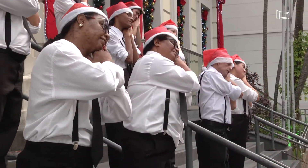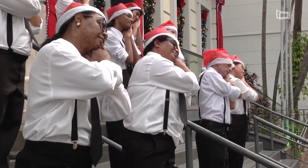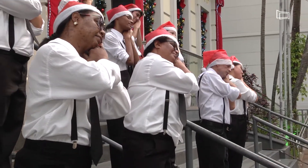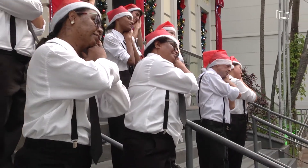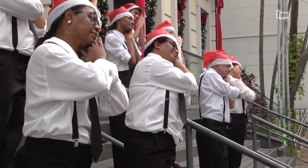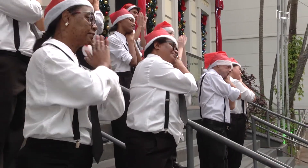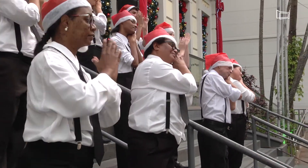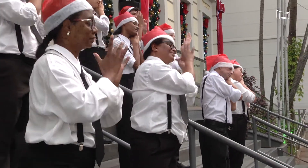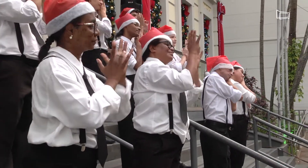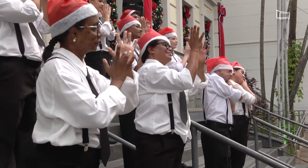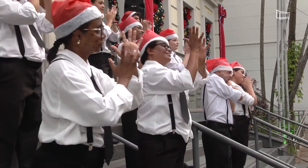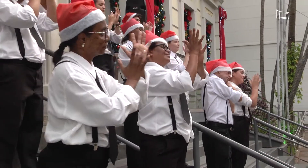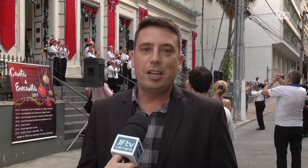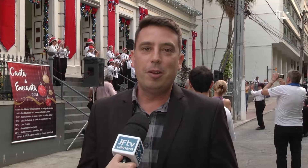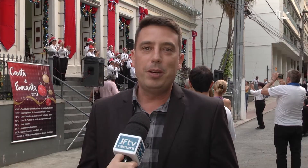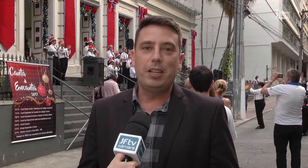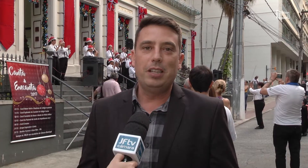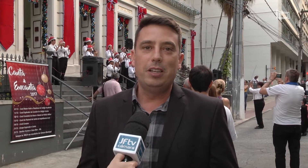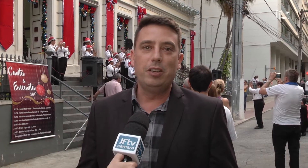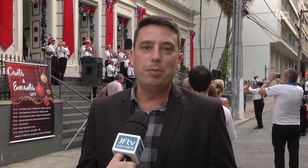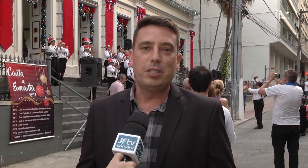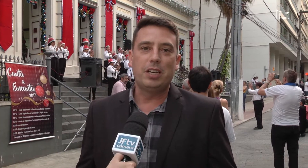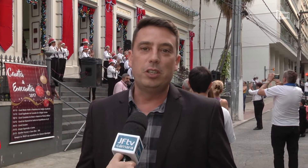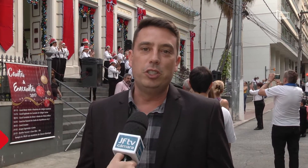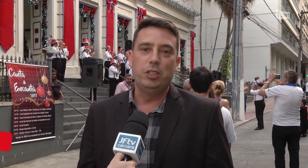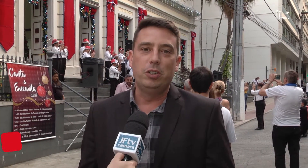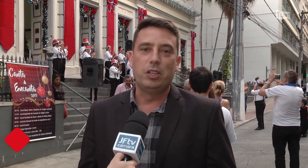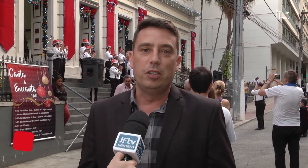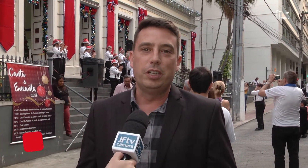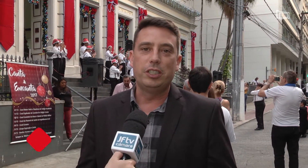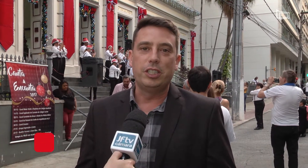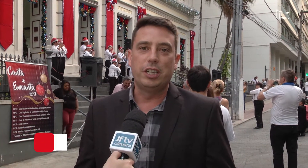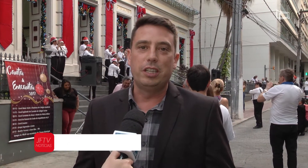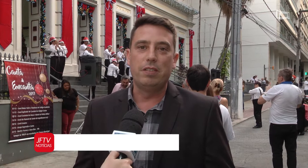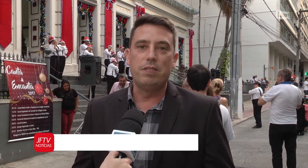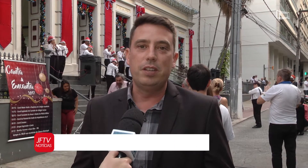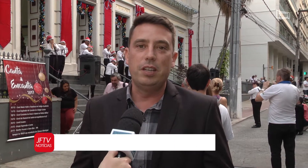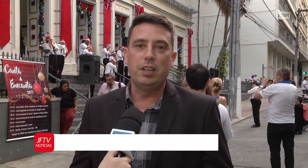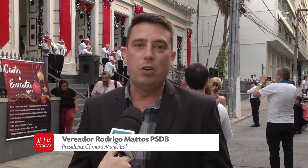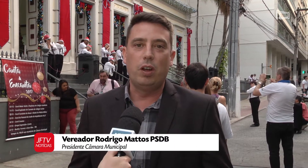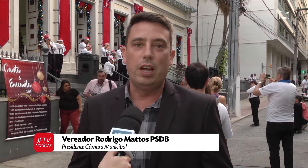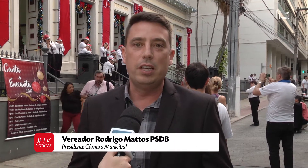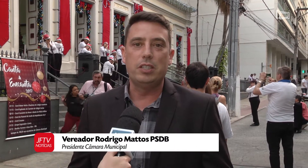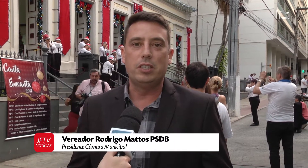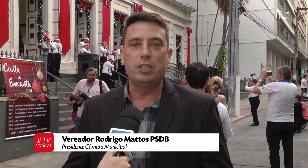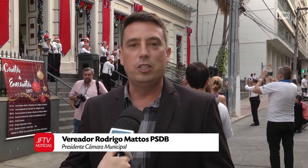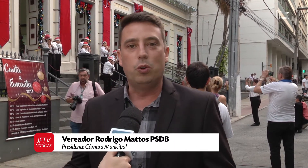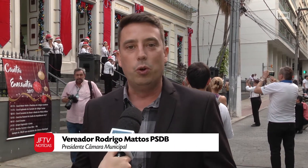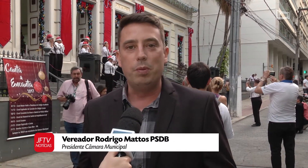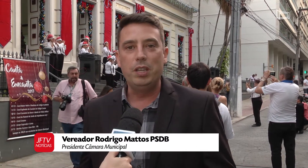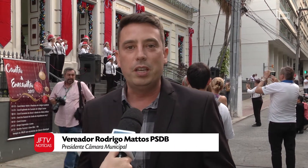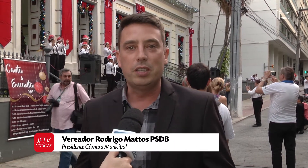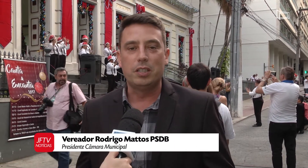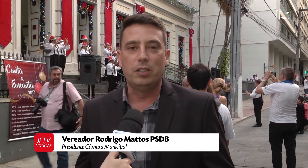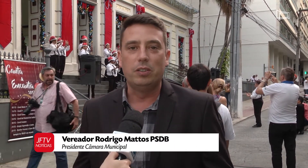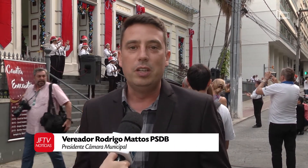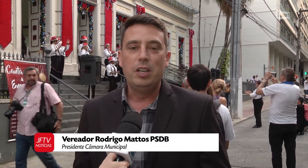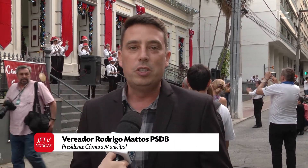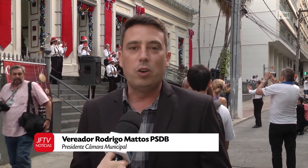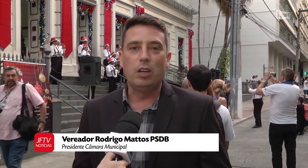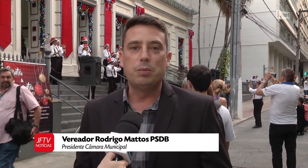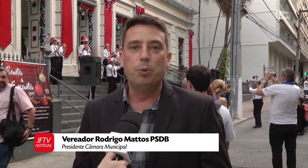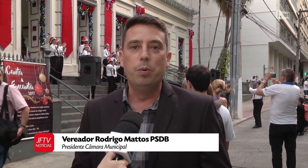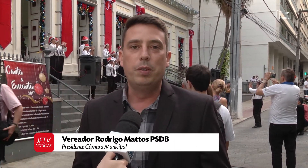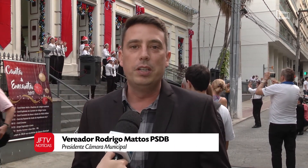alegria a todos os públicos. A Câmara está dando uma demonstração de inclusão, A gente já teve corais curumim, que são